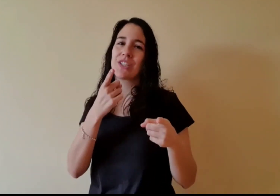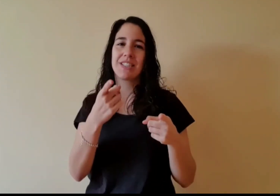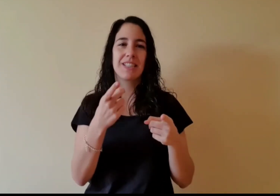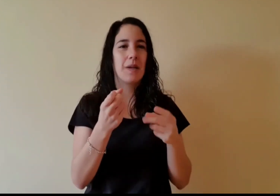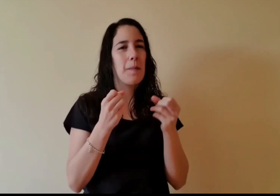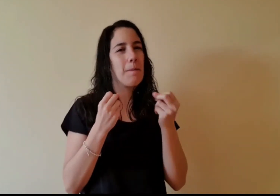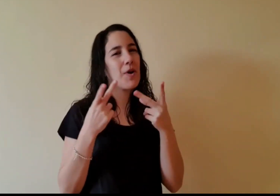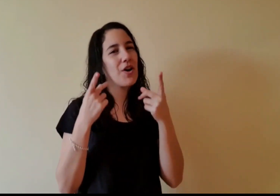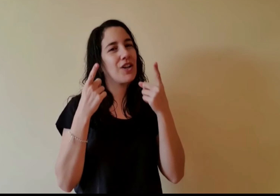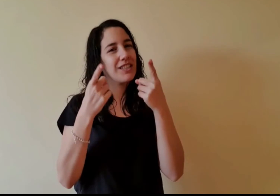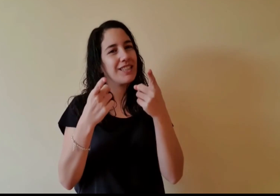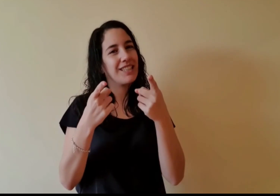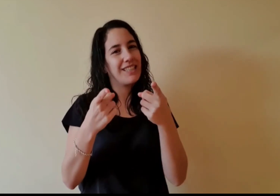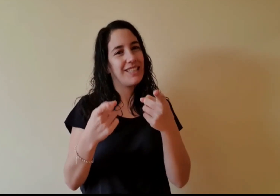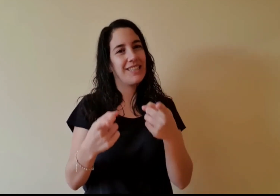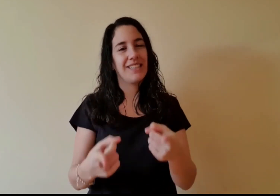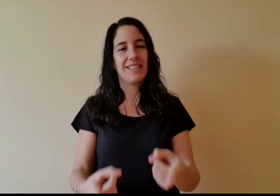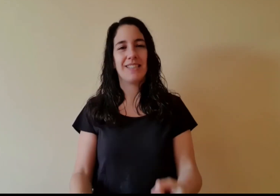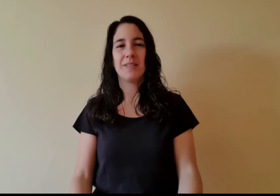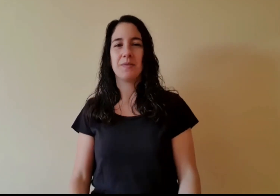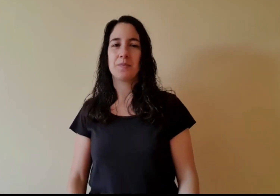por ti, por ti.